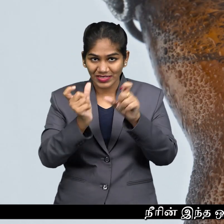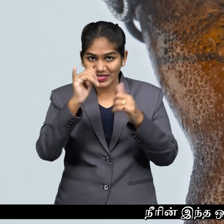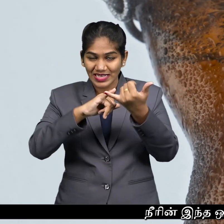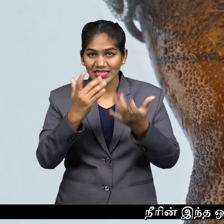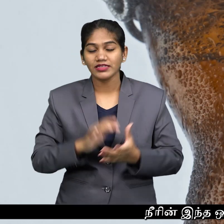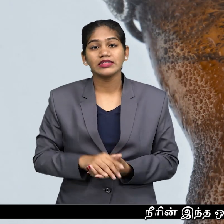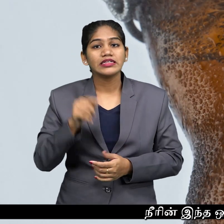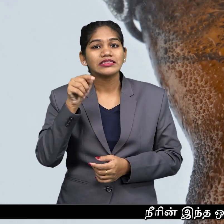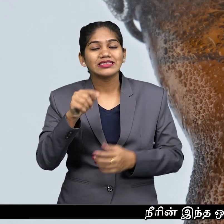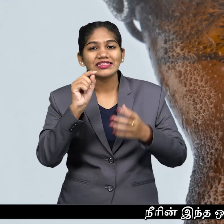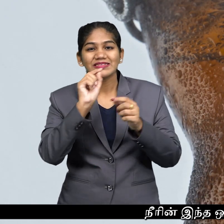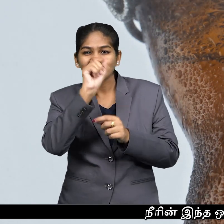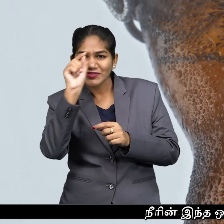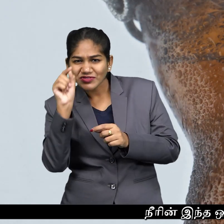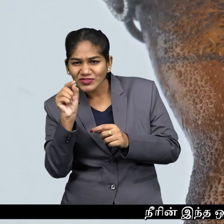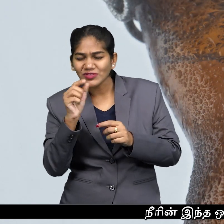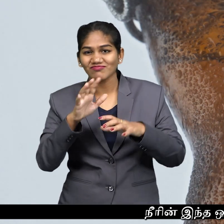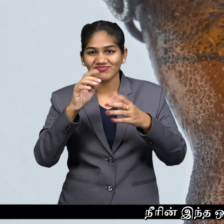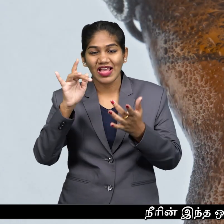நீரின் இந்த ஒடுக்கம் எளிதாகப்படுகிறது.